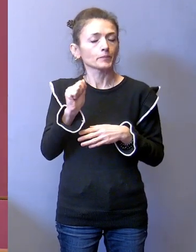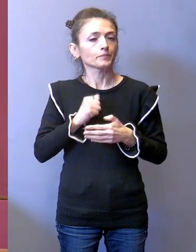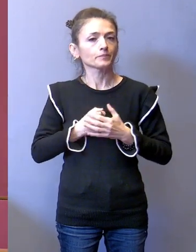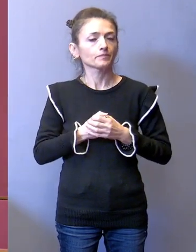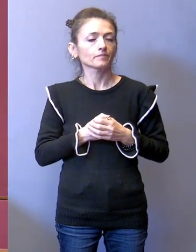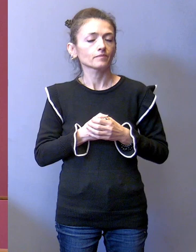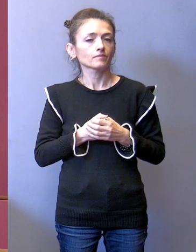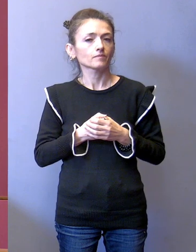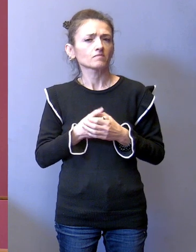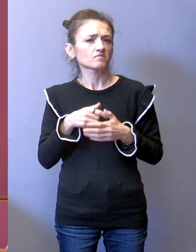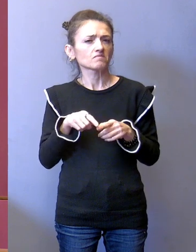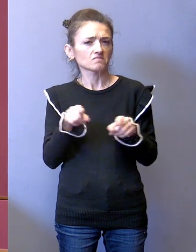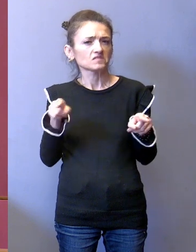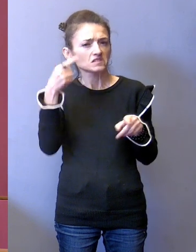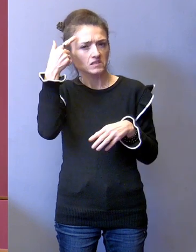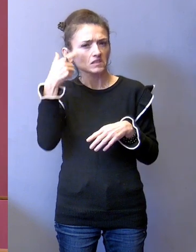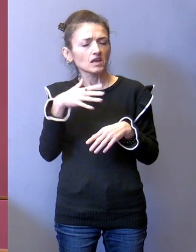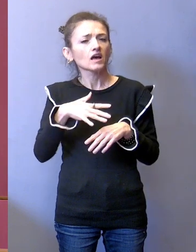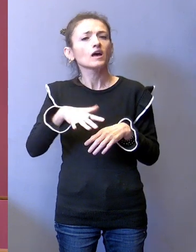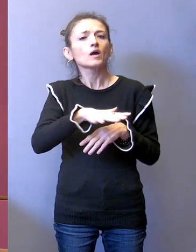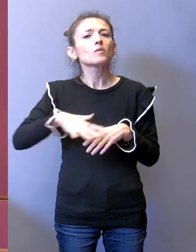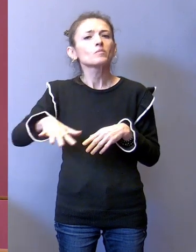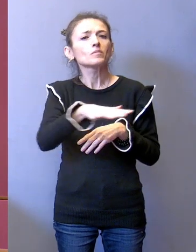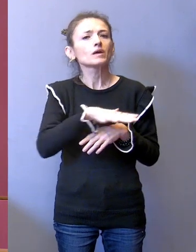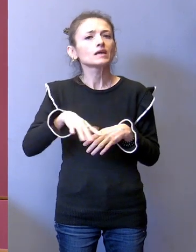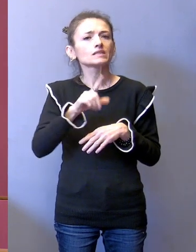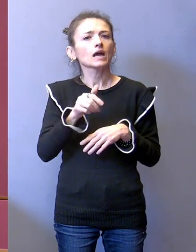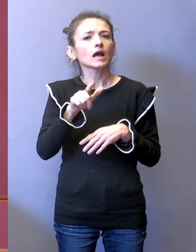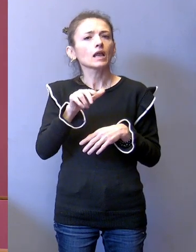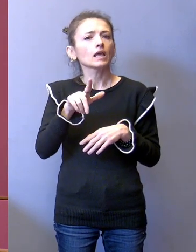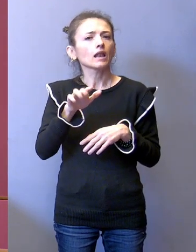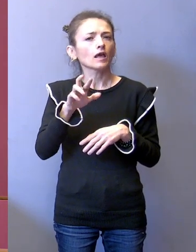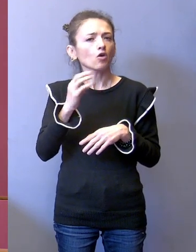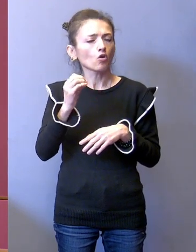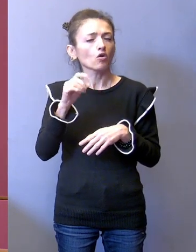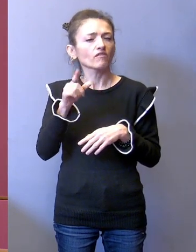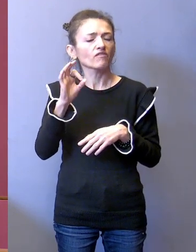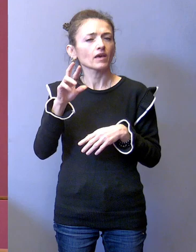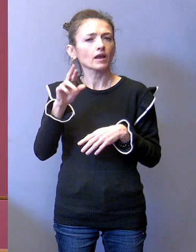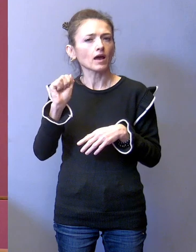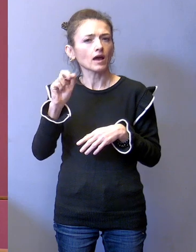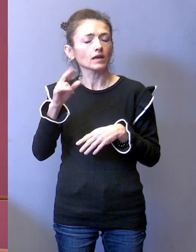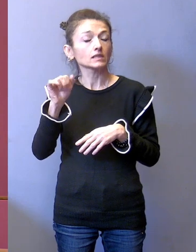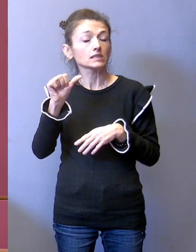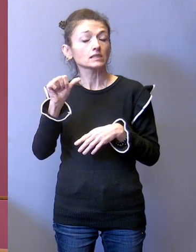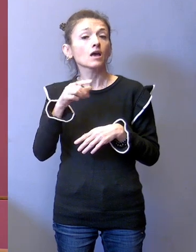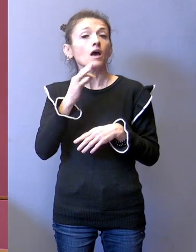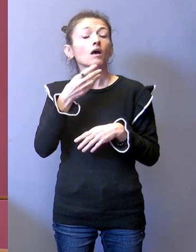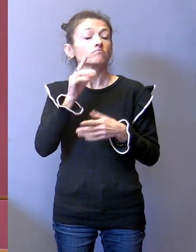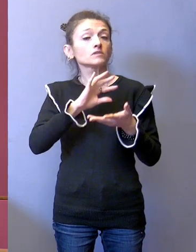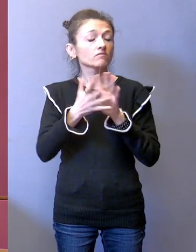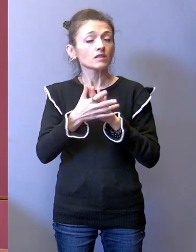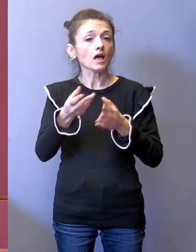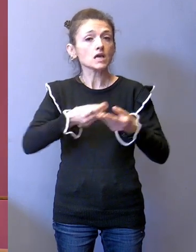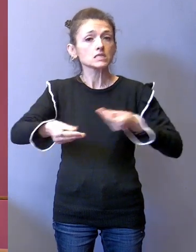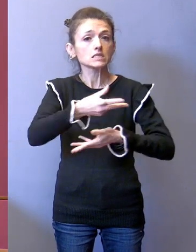come come noto piazza Gregorio Ferraris diventerà Lab di interscambio Quindi tutti quegli autobus che